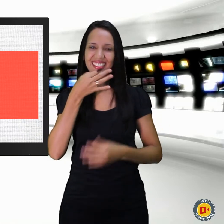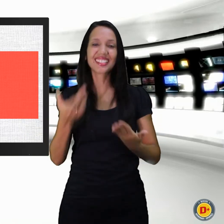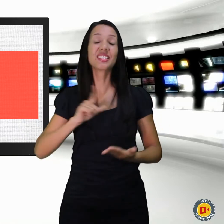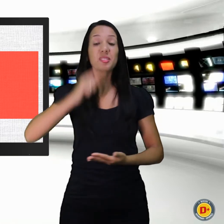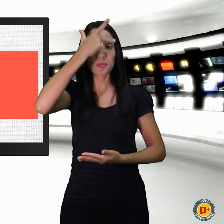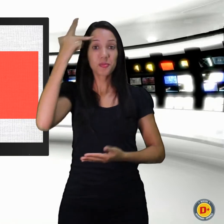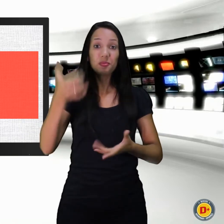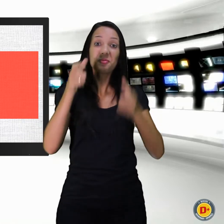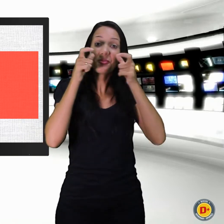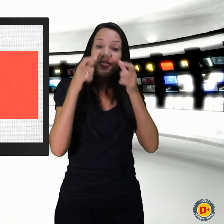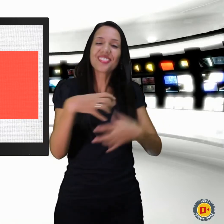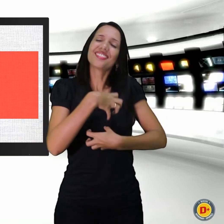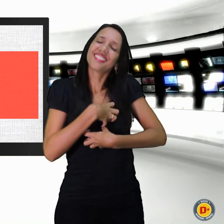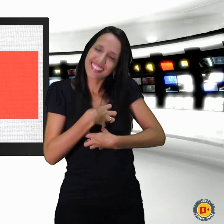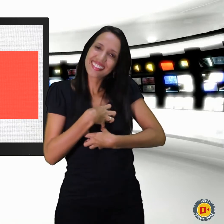quem quiser ver e sentir